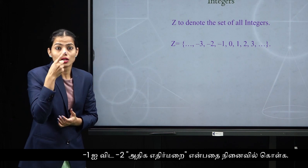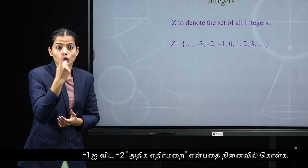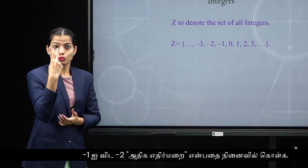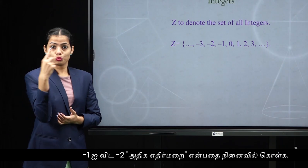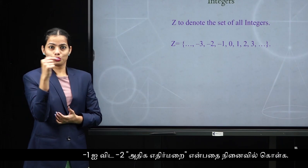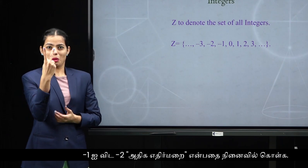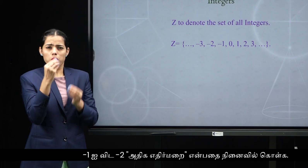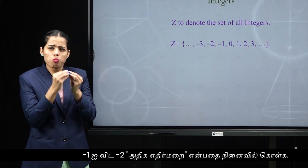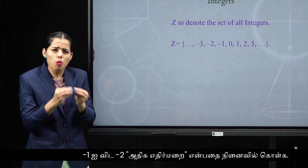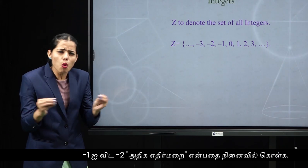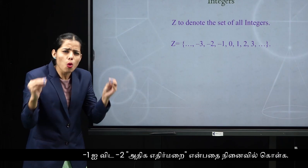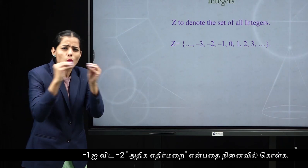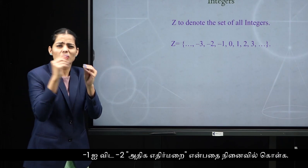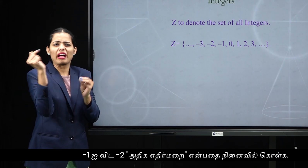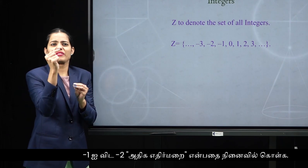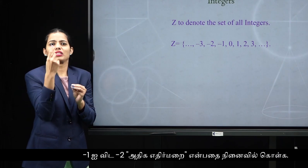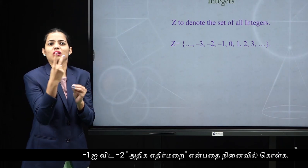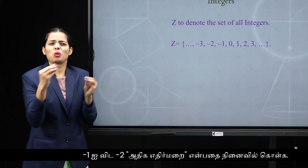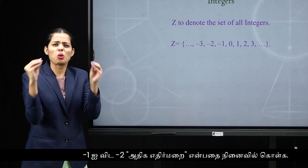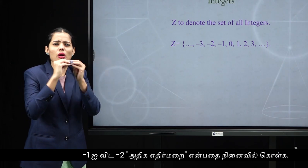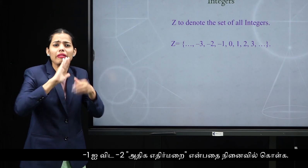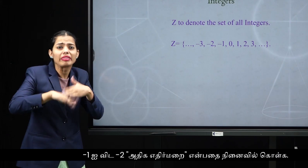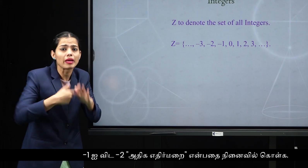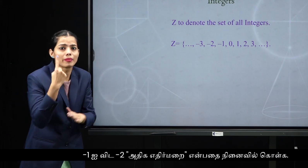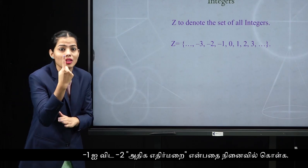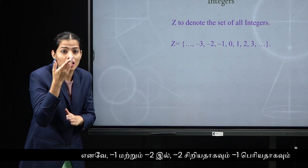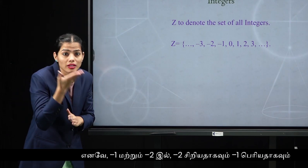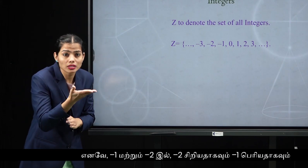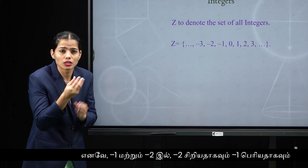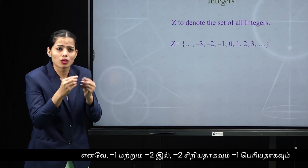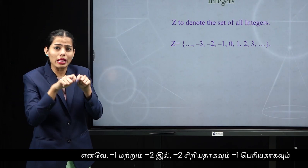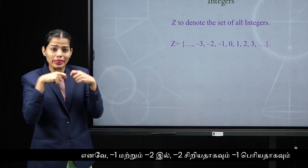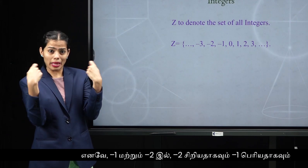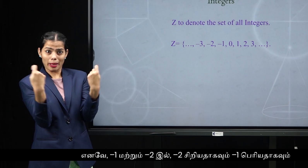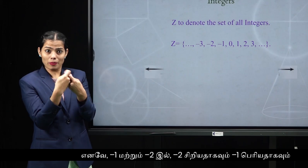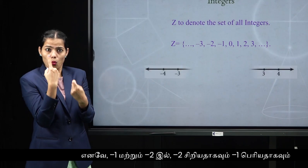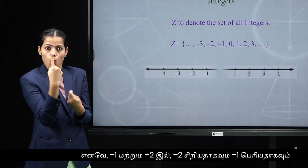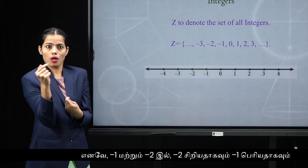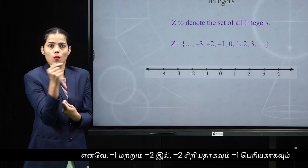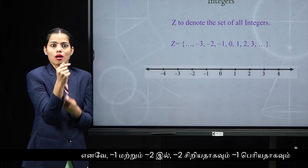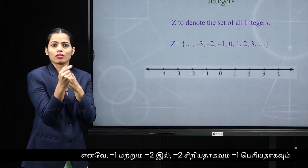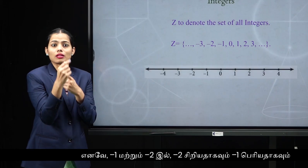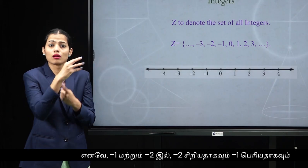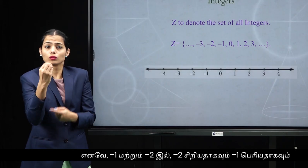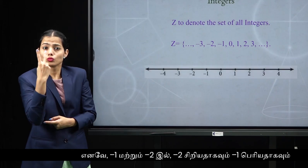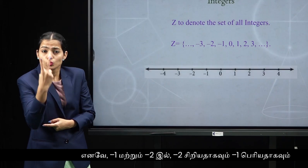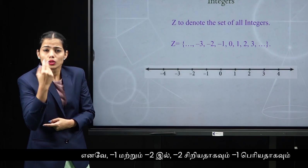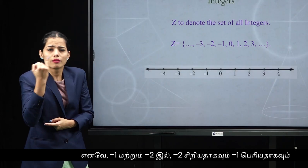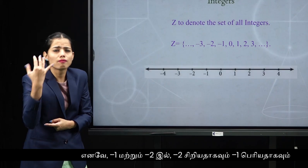கழித்தல் 1 விட கழித்தல் 2 அதிக எதிர்மறை என்பதை நினைவில் கொள்க. எனவே கழித்தல் 1 மற்றும்